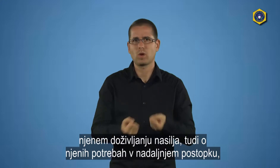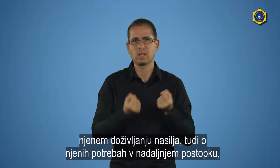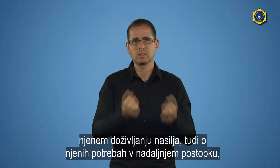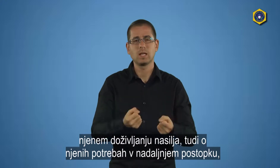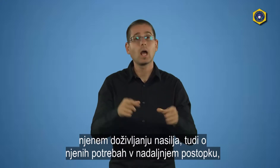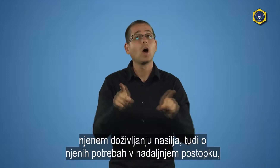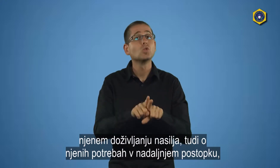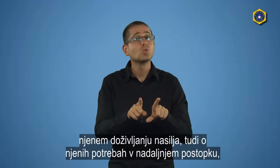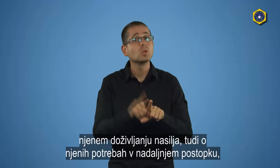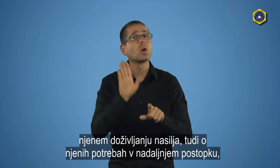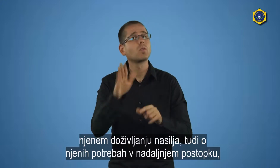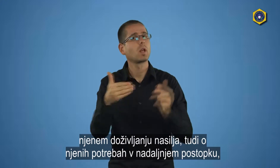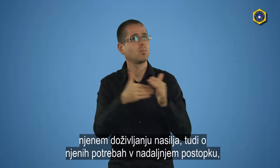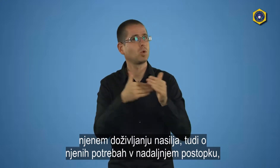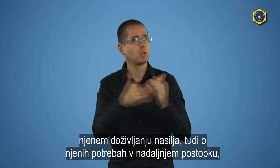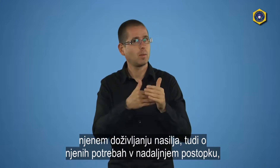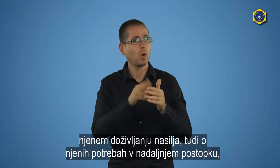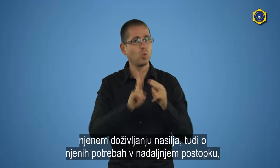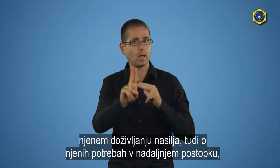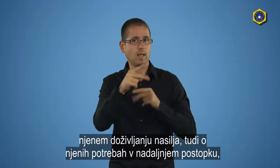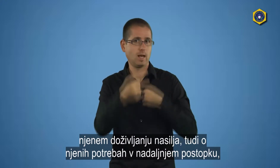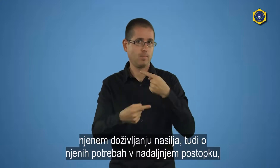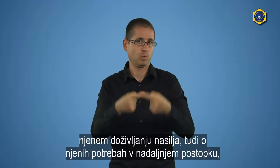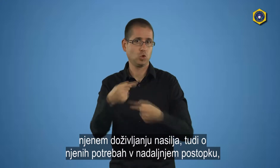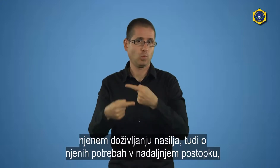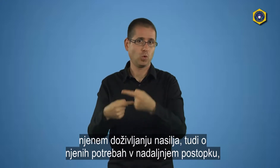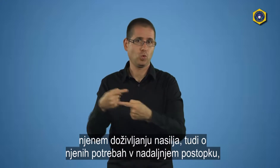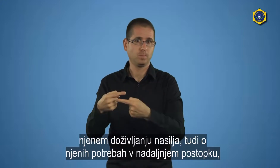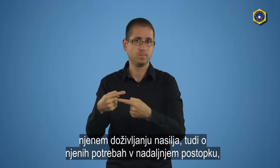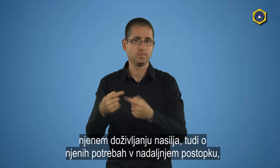doživljanju nasilja, tudi o njenih potrebah v nadaljnjem postopku.